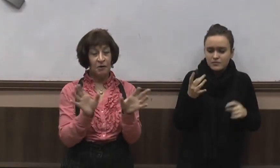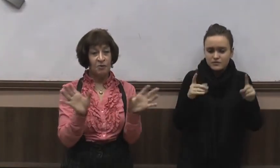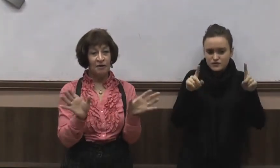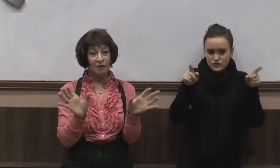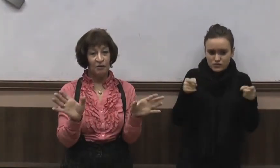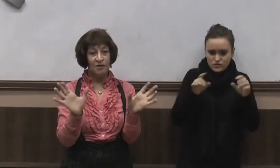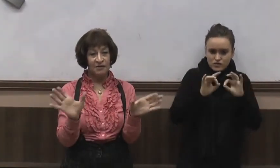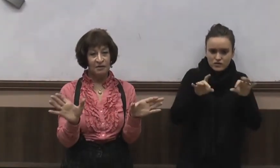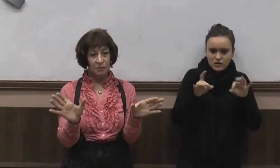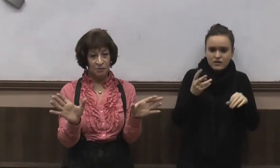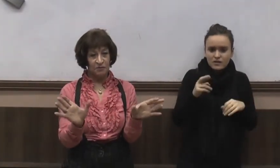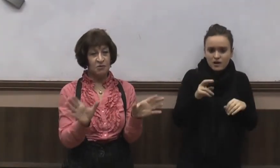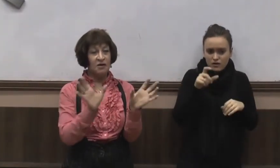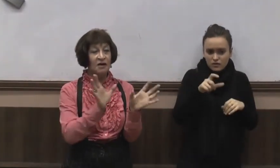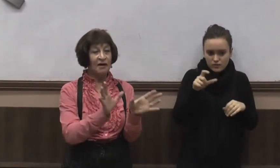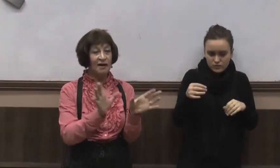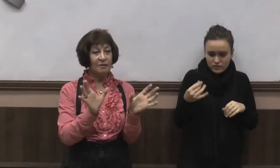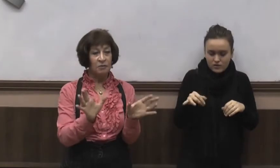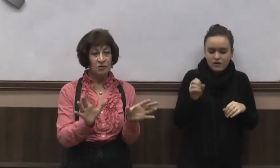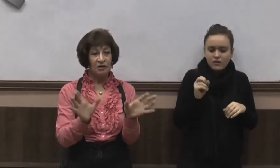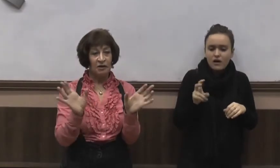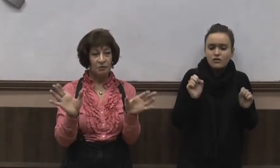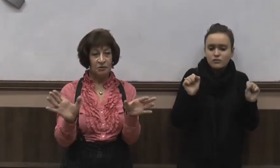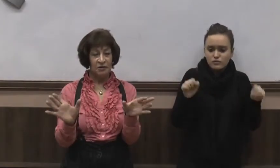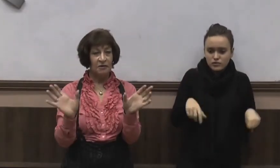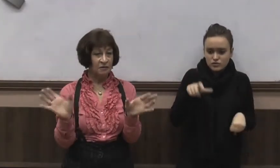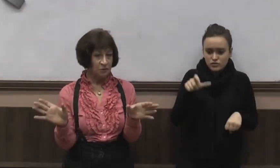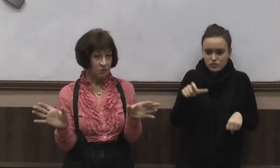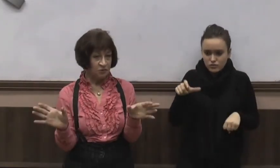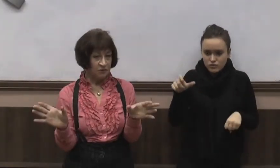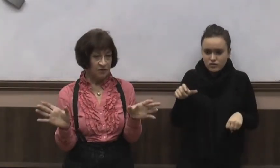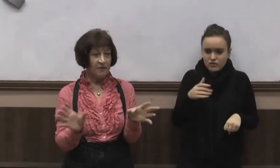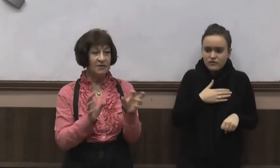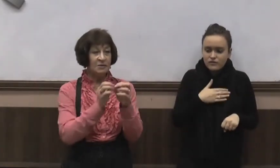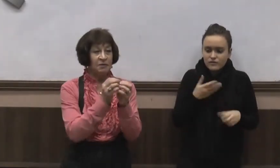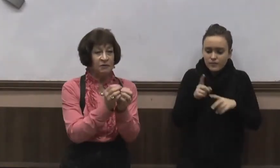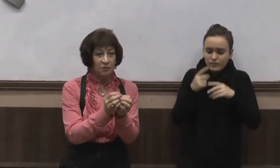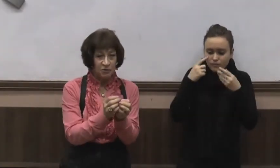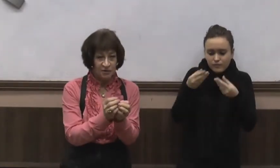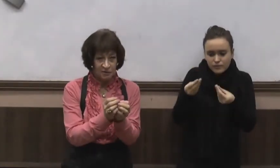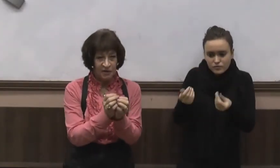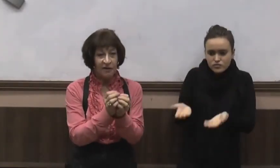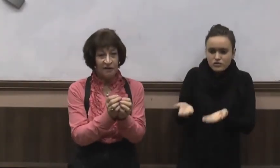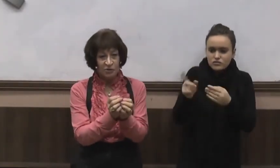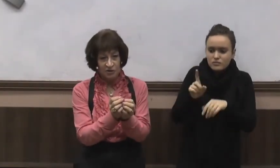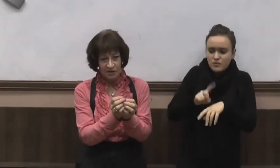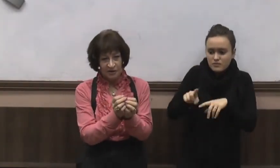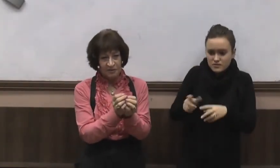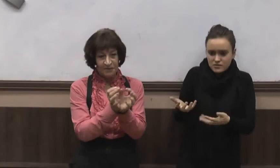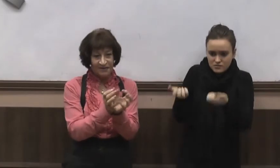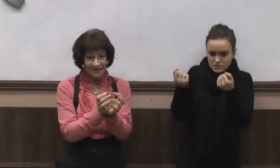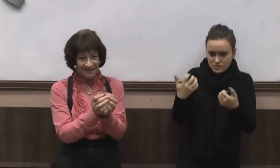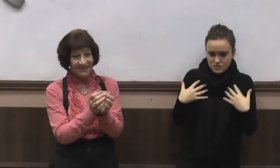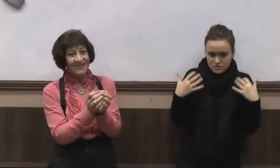скобочках говорю, я говорю для дистрибьюторов. То есть, как можно людей воодушевить, да, сподвигнуть, скажем так, на